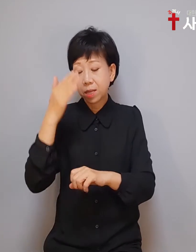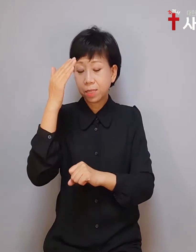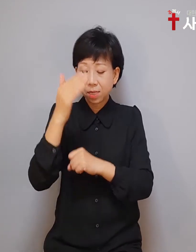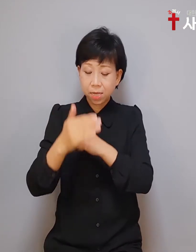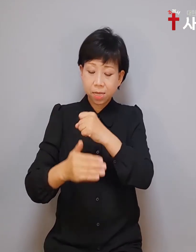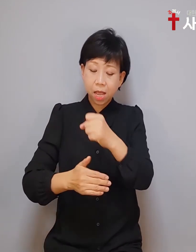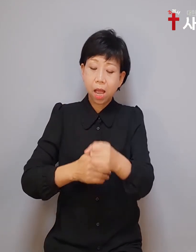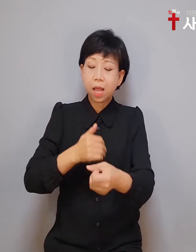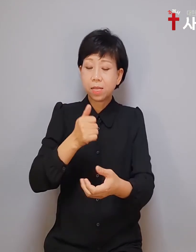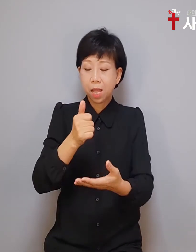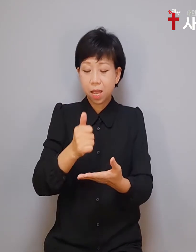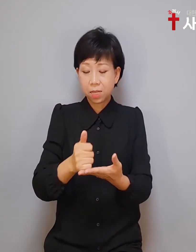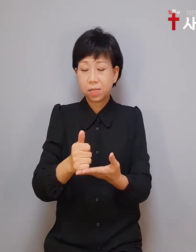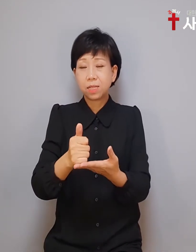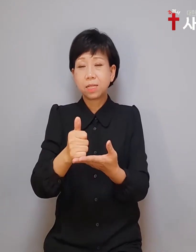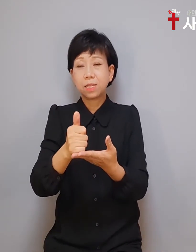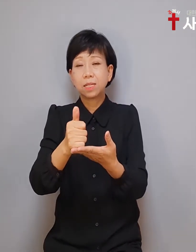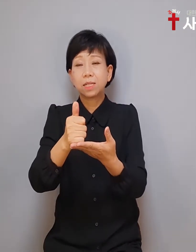감사하신